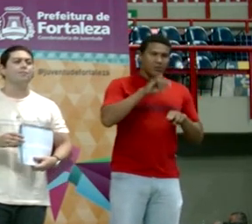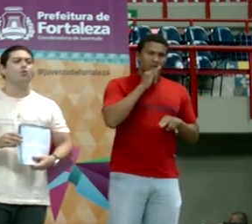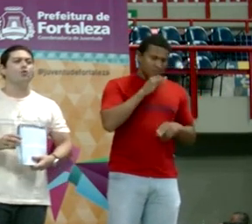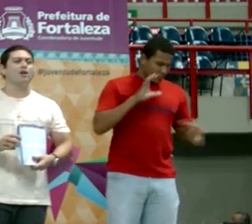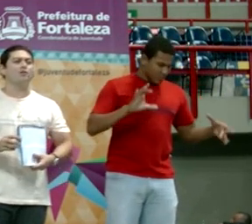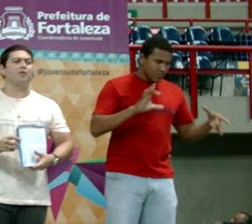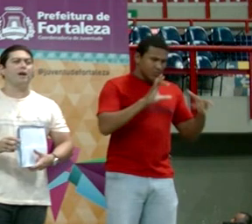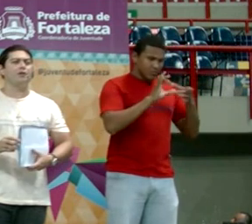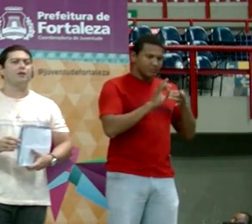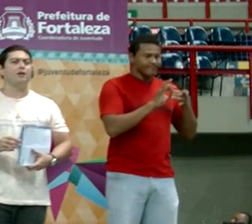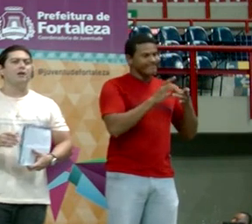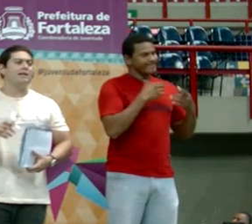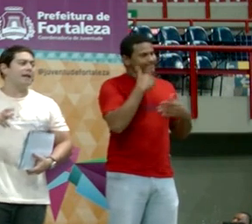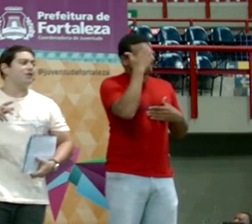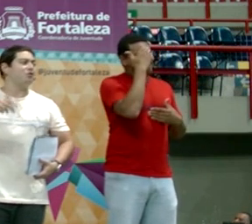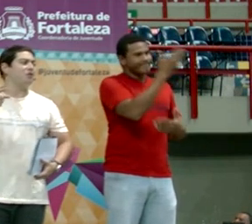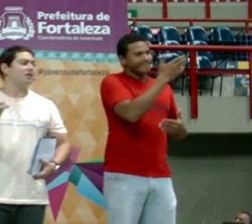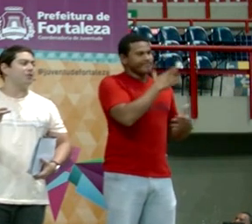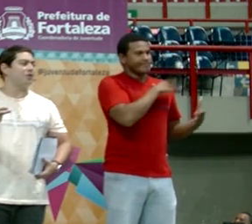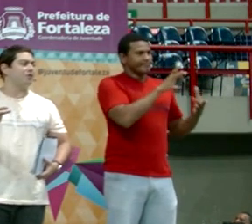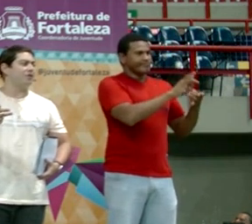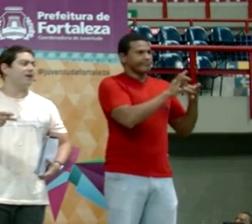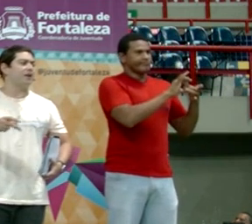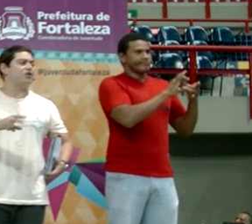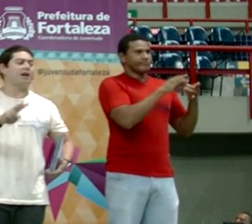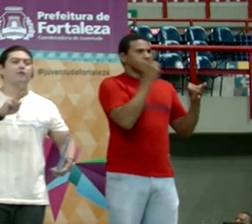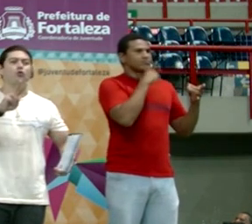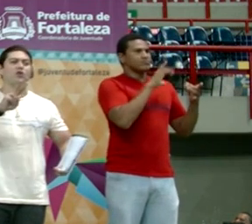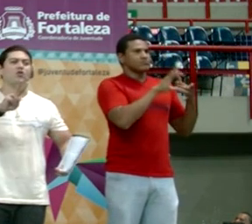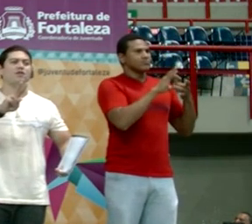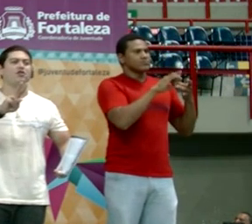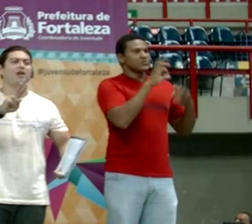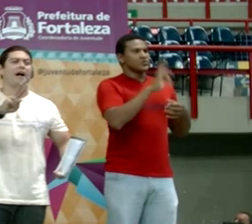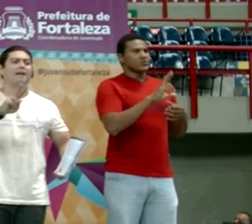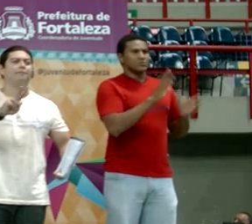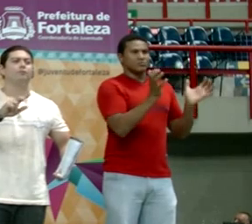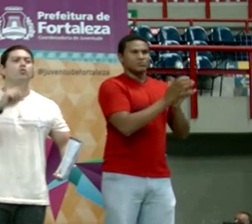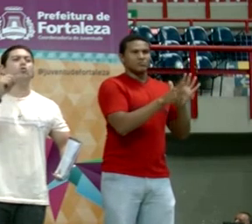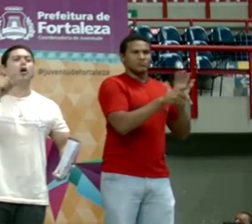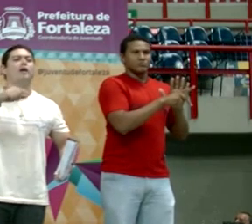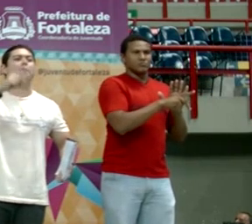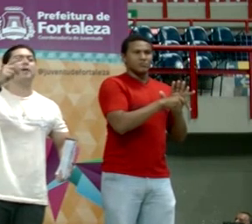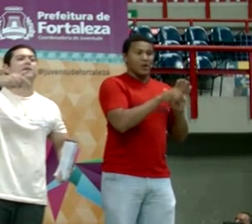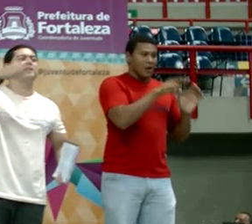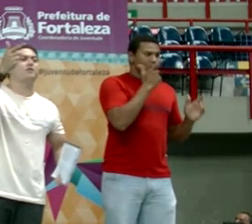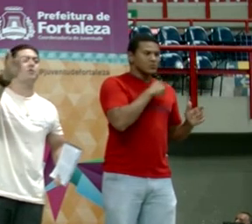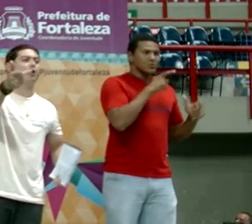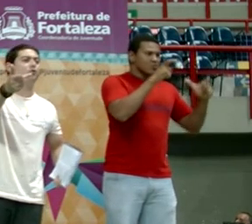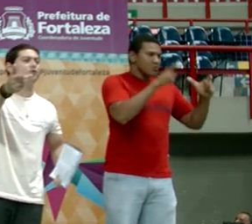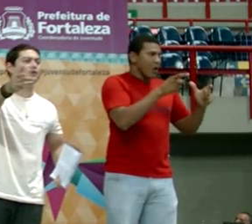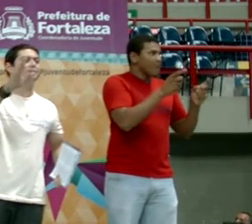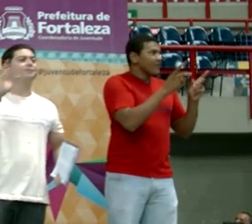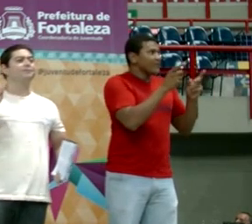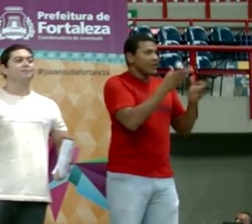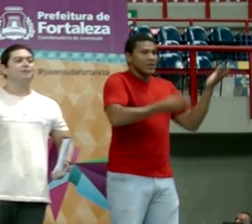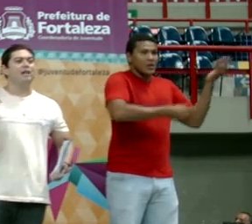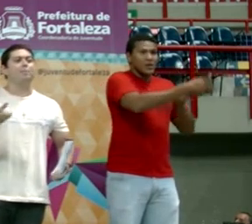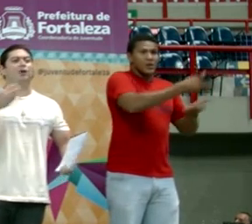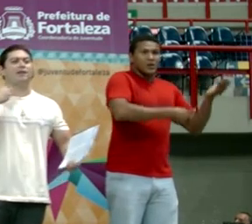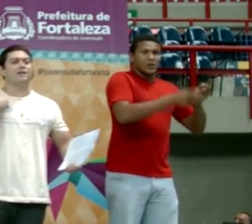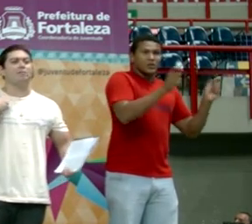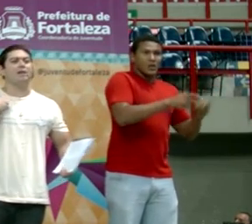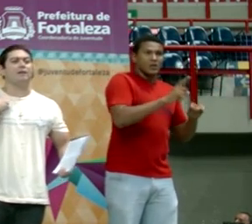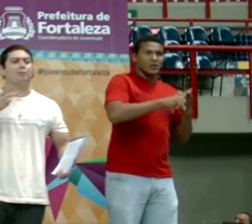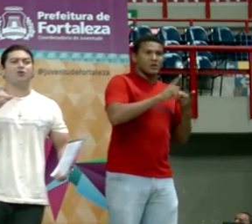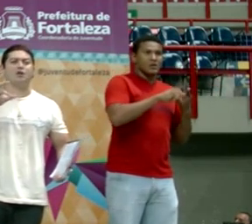à União Soviética. Se eles se unissem à União Soviética, eles já ganhavam duas coisas de cara. Um local para vender seus produtos